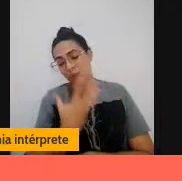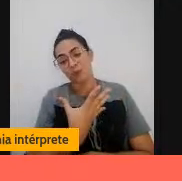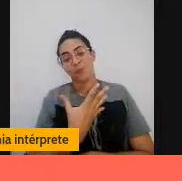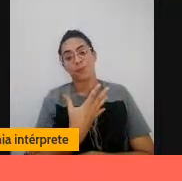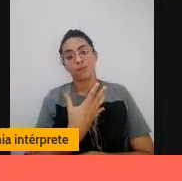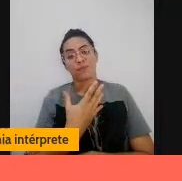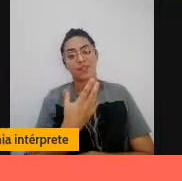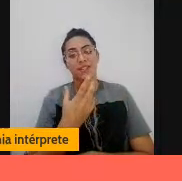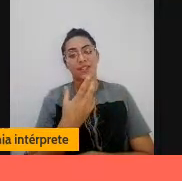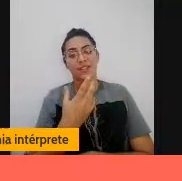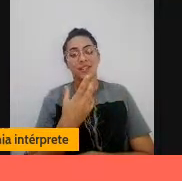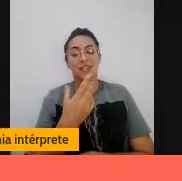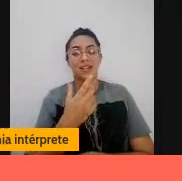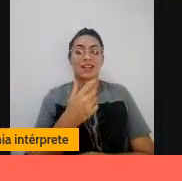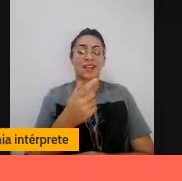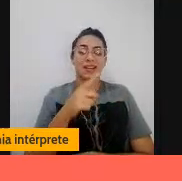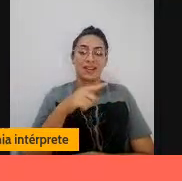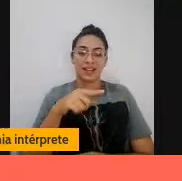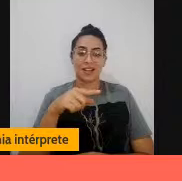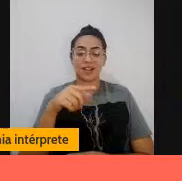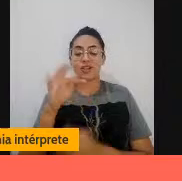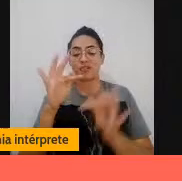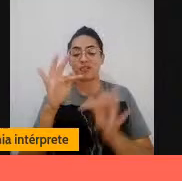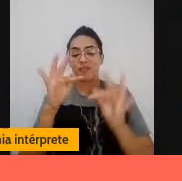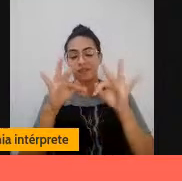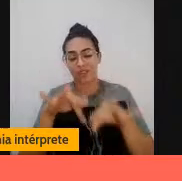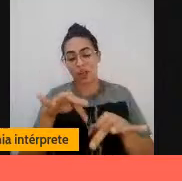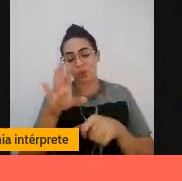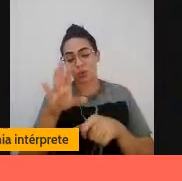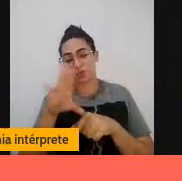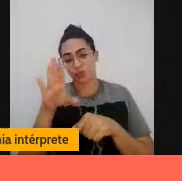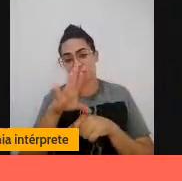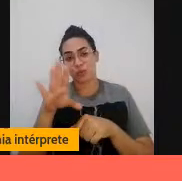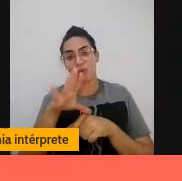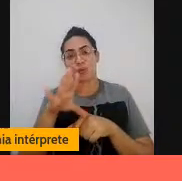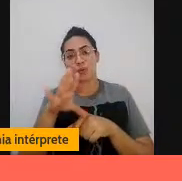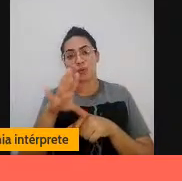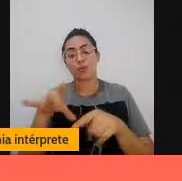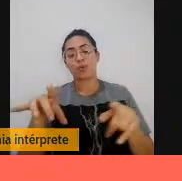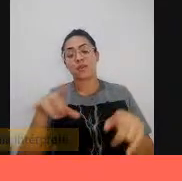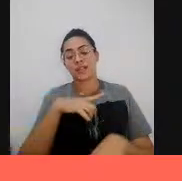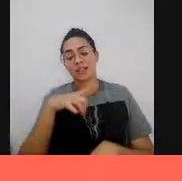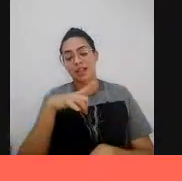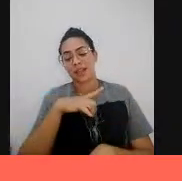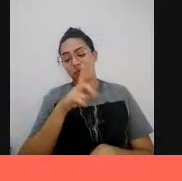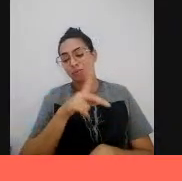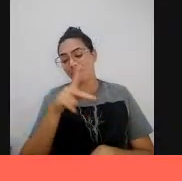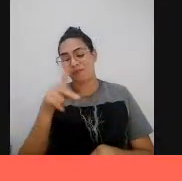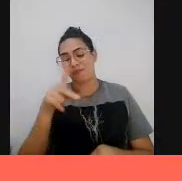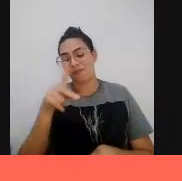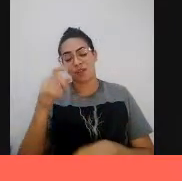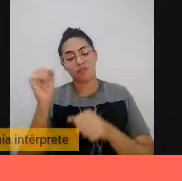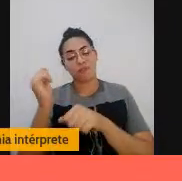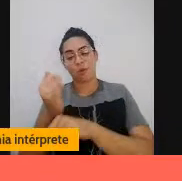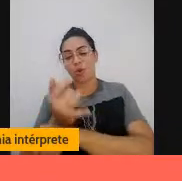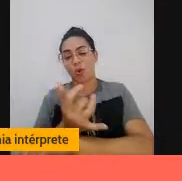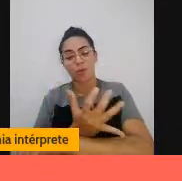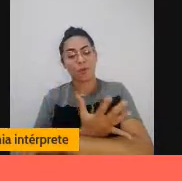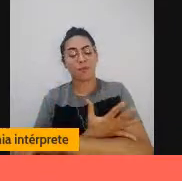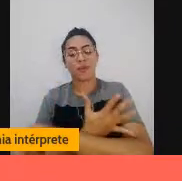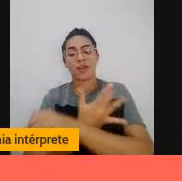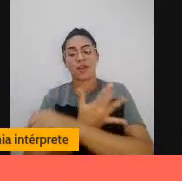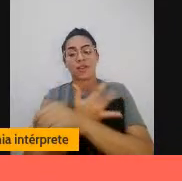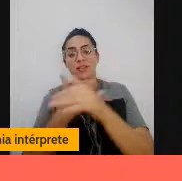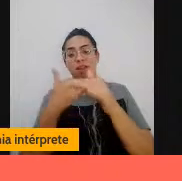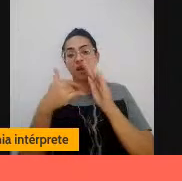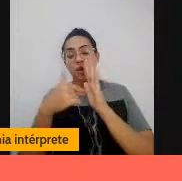Alunos mais, que estão mais no final do curso, assim como nós temos os nossos professores, foi super emocionante trazer a palestra